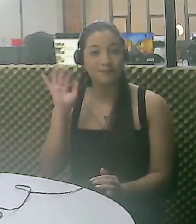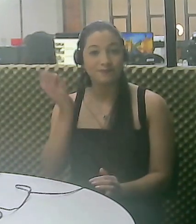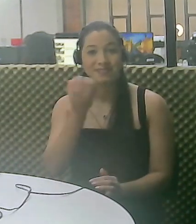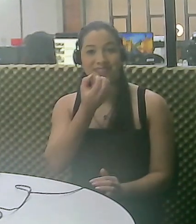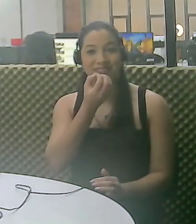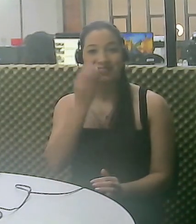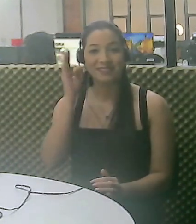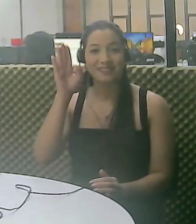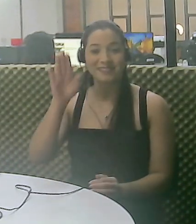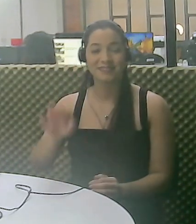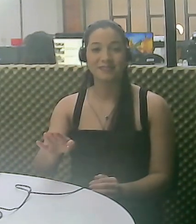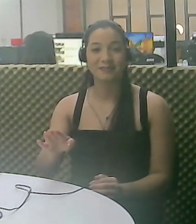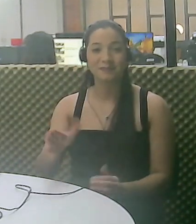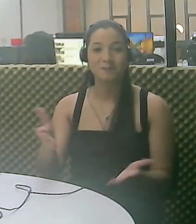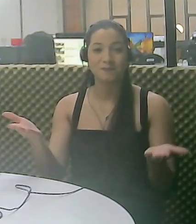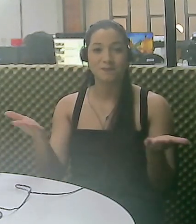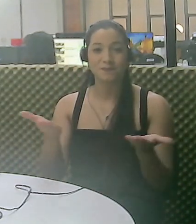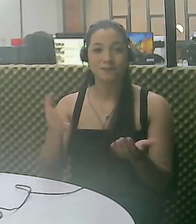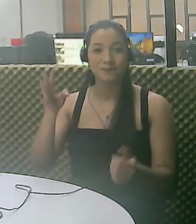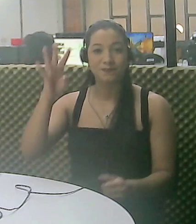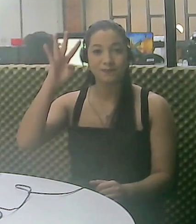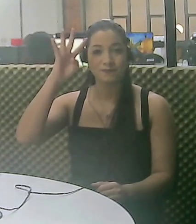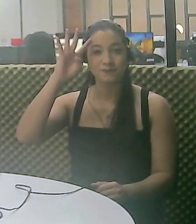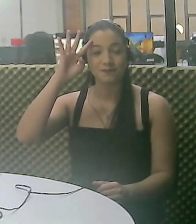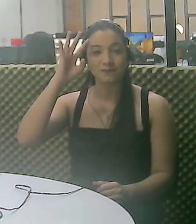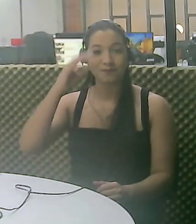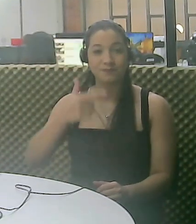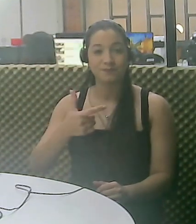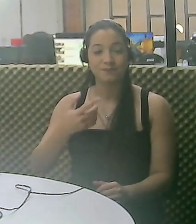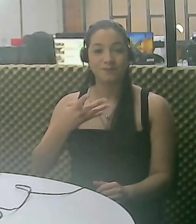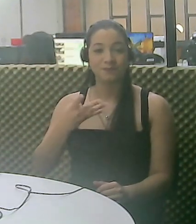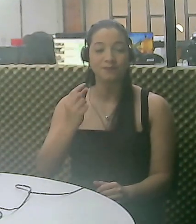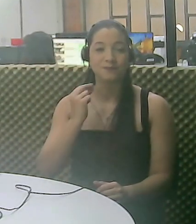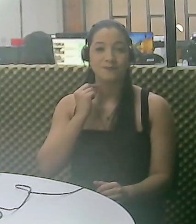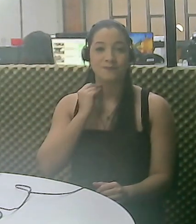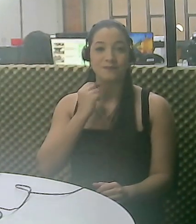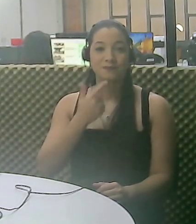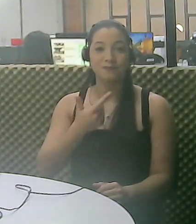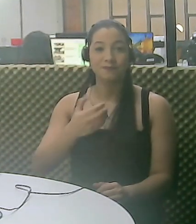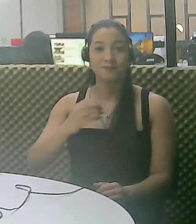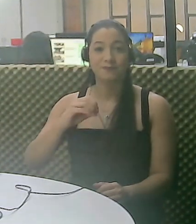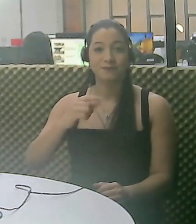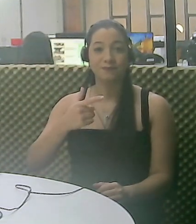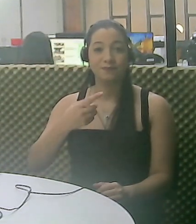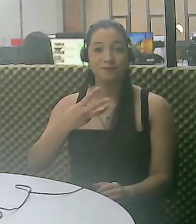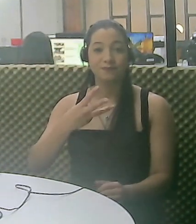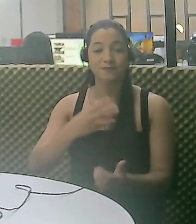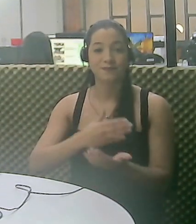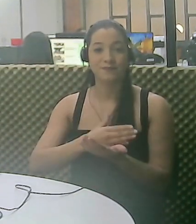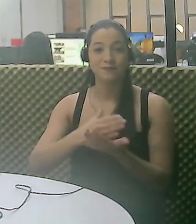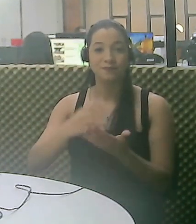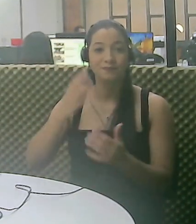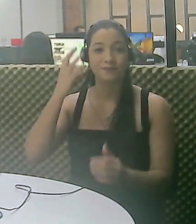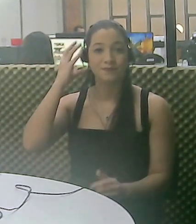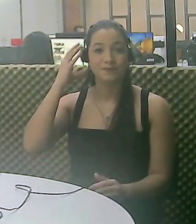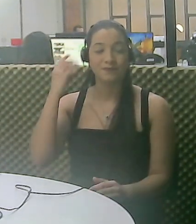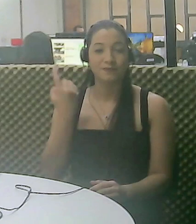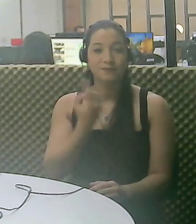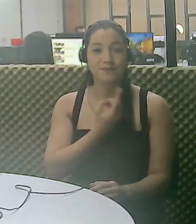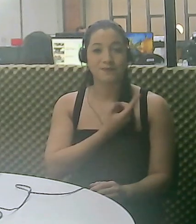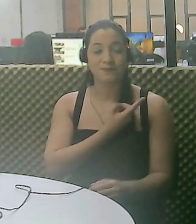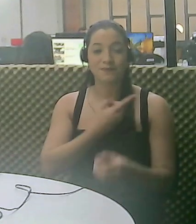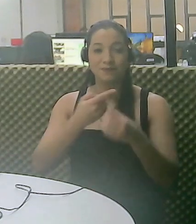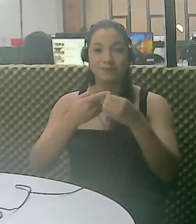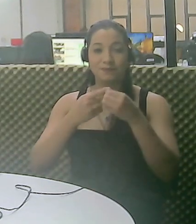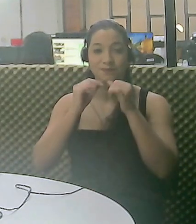Olá, boa tarde. Hoje é quarta-feira, dia 24 de maio de 2023. Está no ar a Rádio Nossa Cidade com